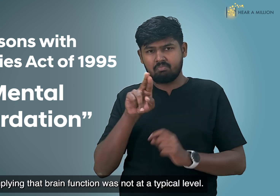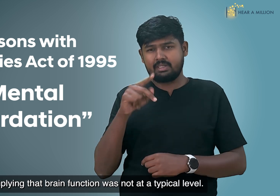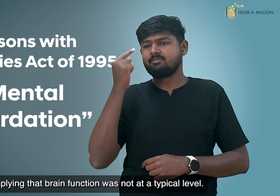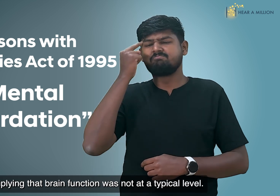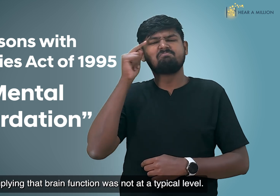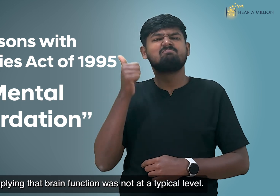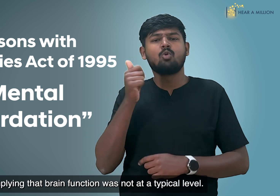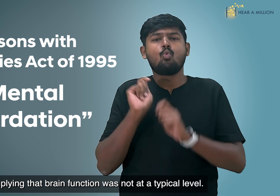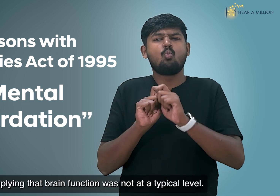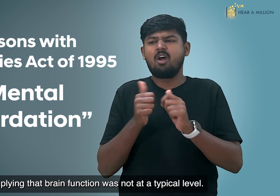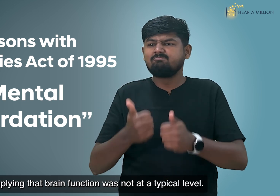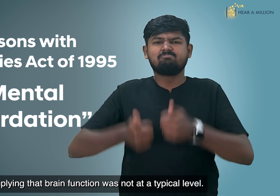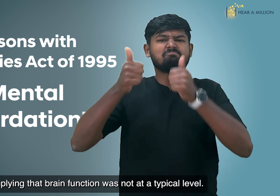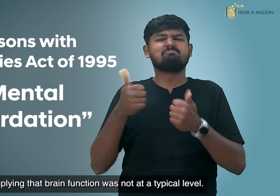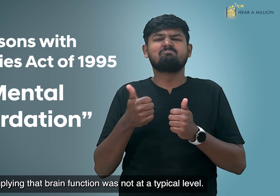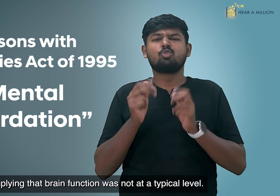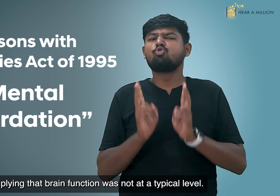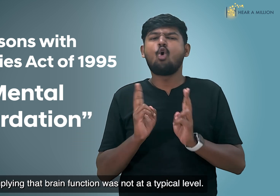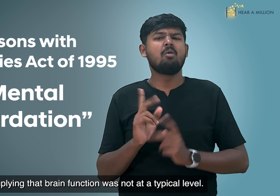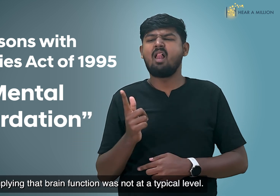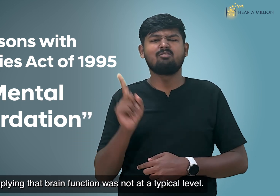इसका मतलब है कि मस्तिष्क का काम सामान्य स्तर पे नहीं था।